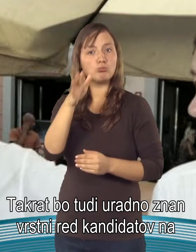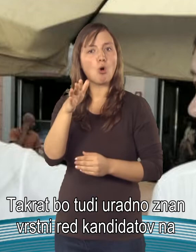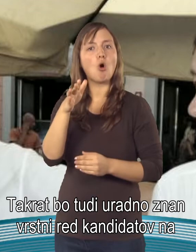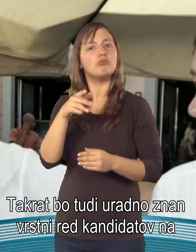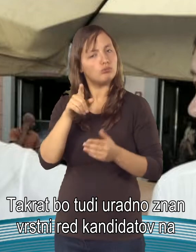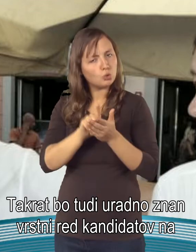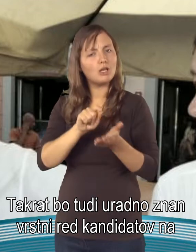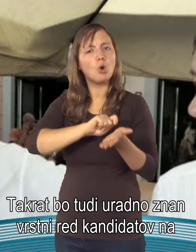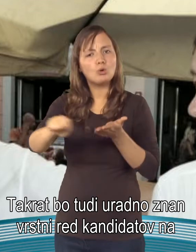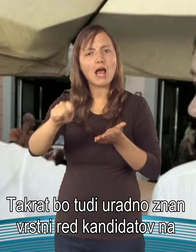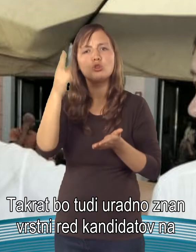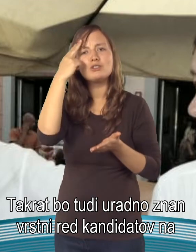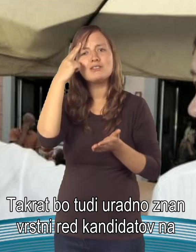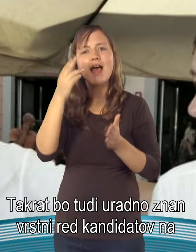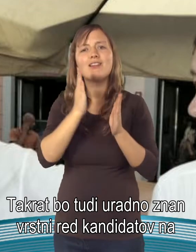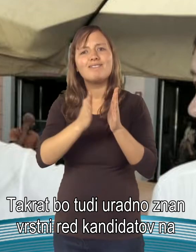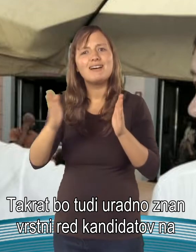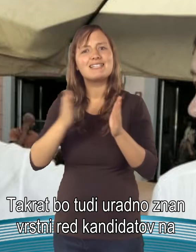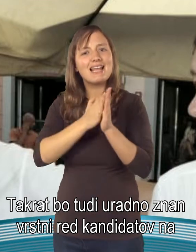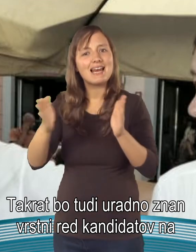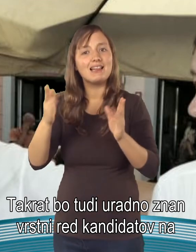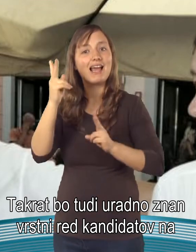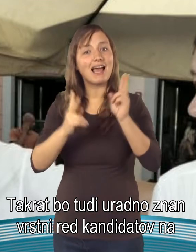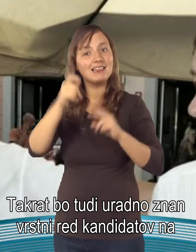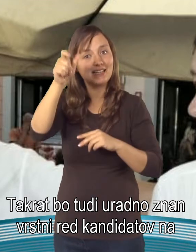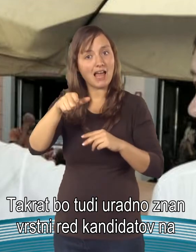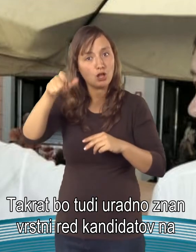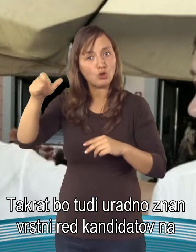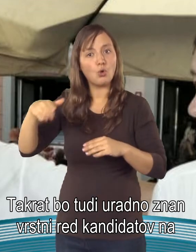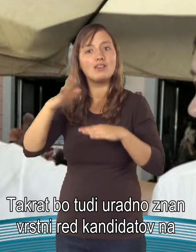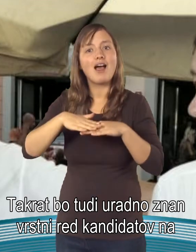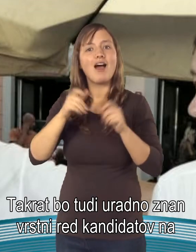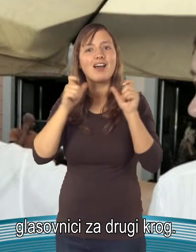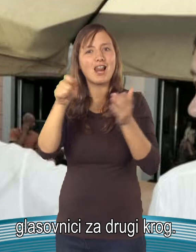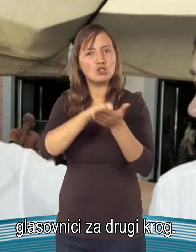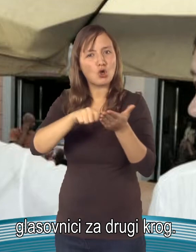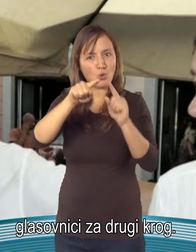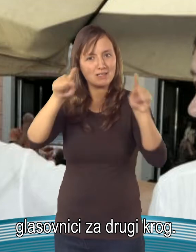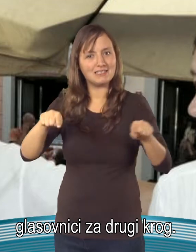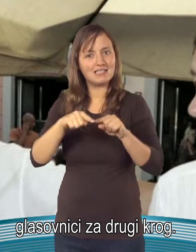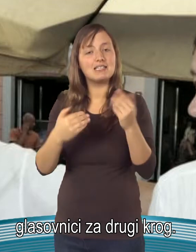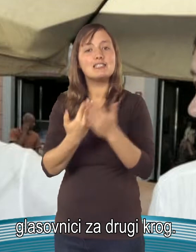Takrat bo tudi uradno znan vrstni red kandidatov na glasovnici za drugi krog.